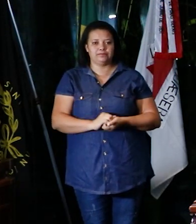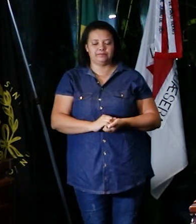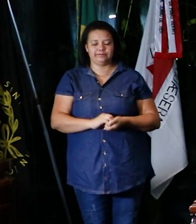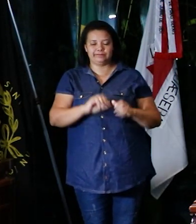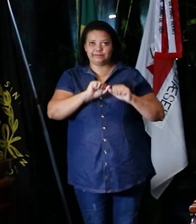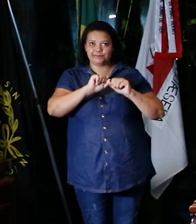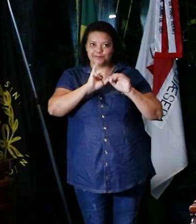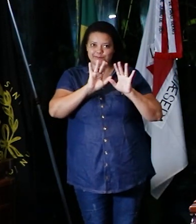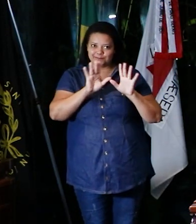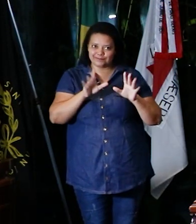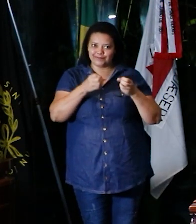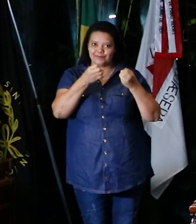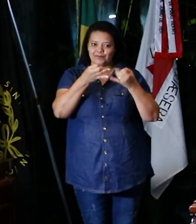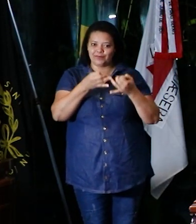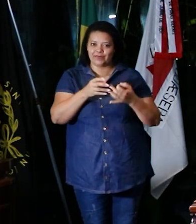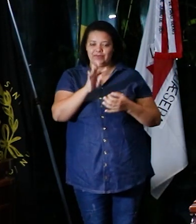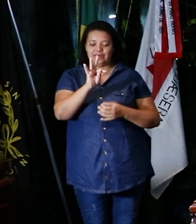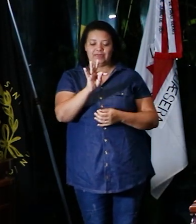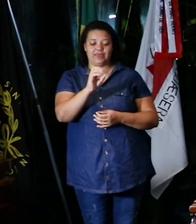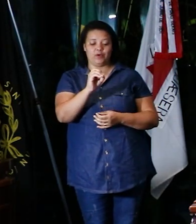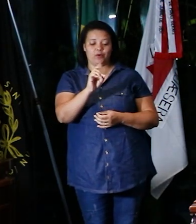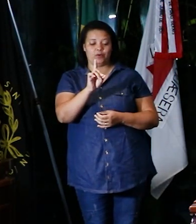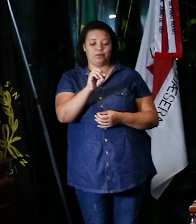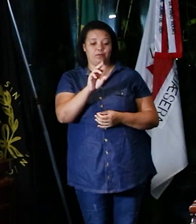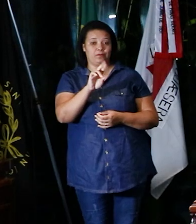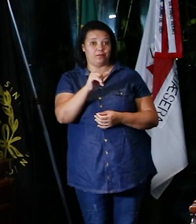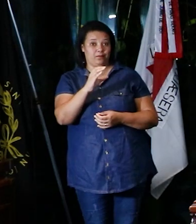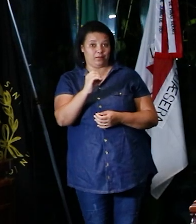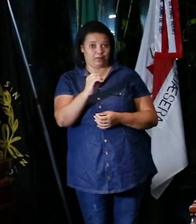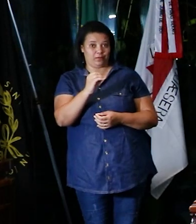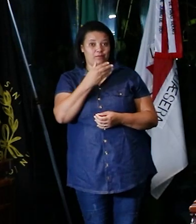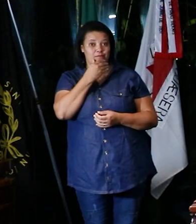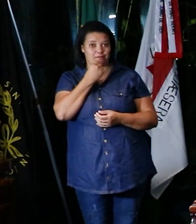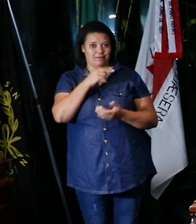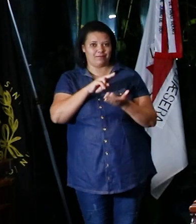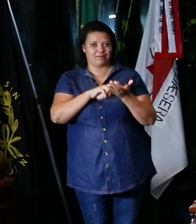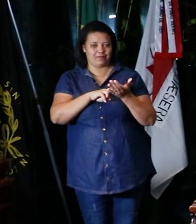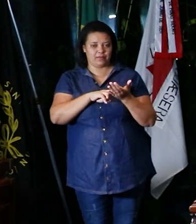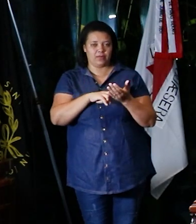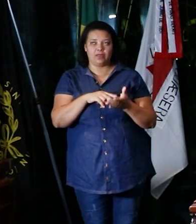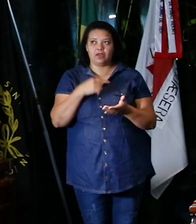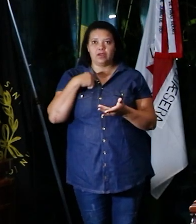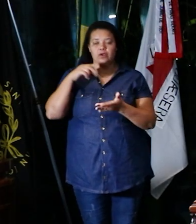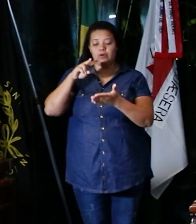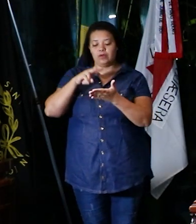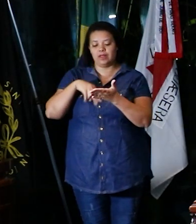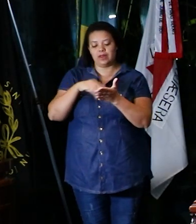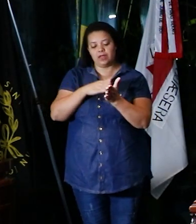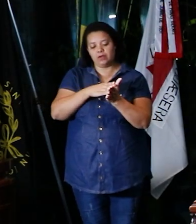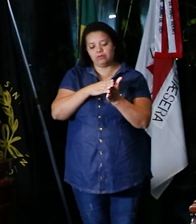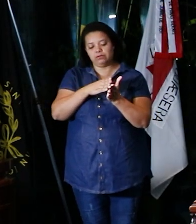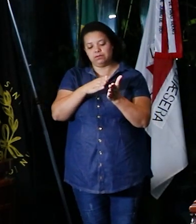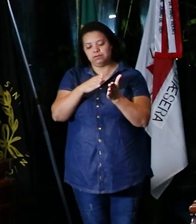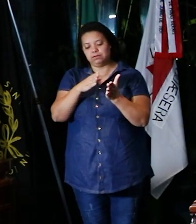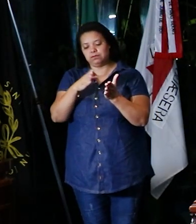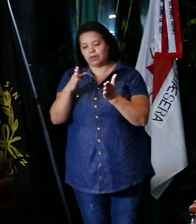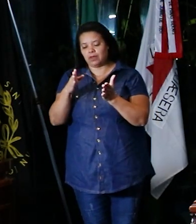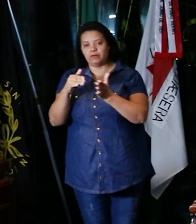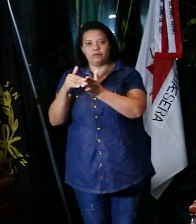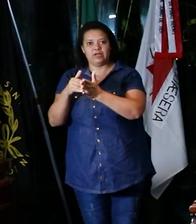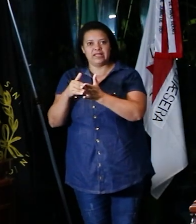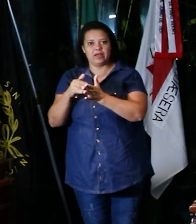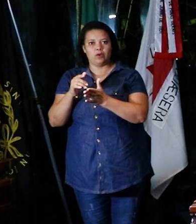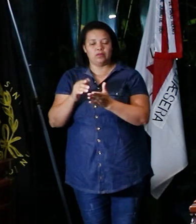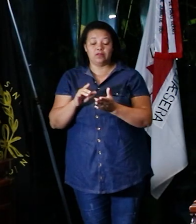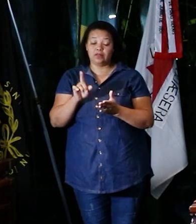Esclareço, Teodorico, que não leio assim de ponta a ponta, mas